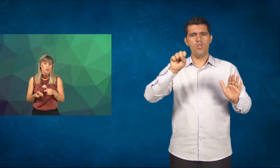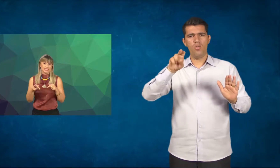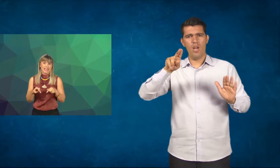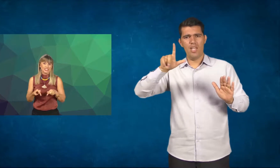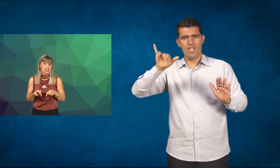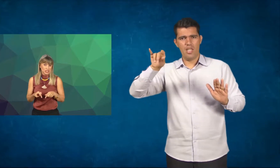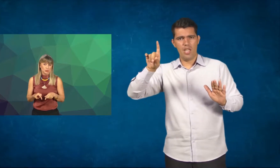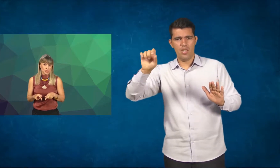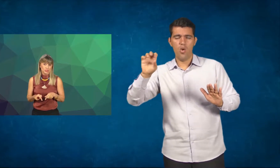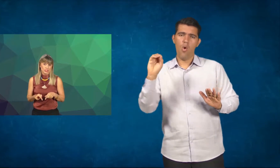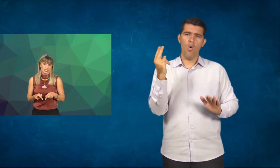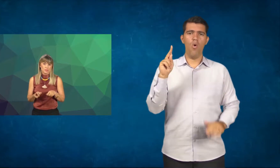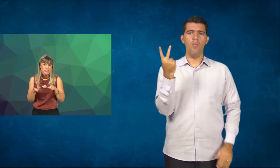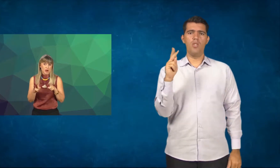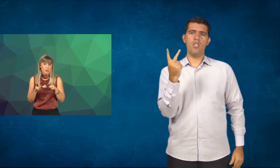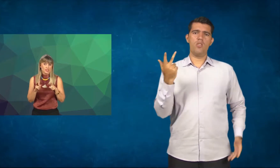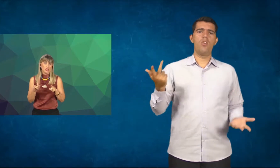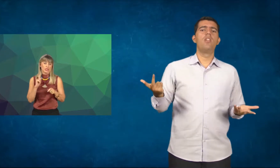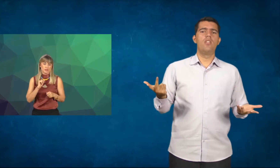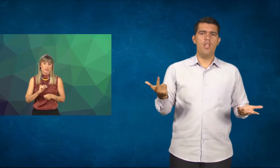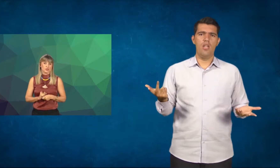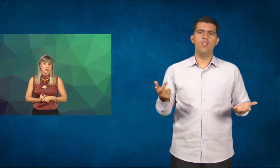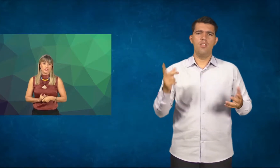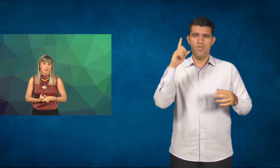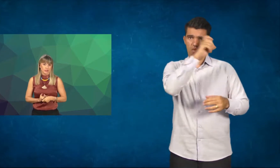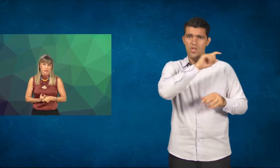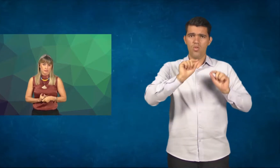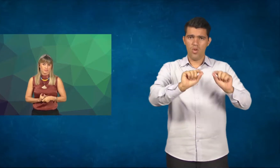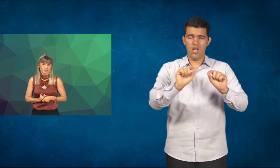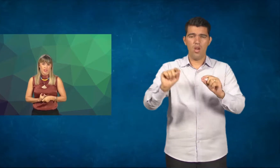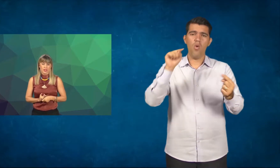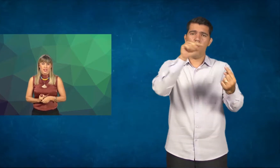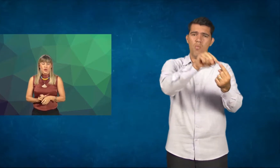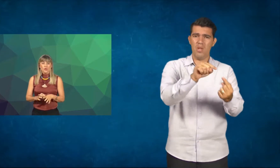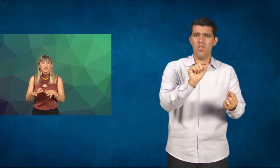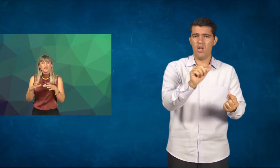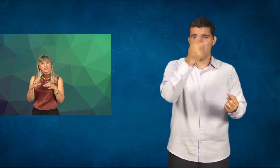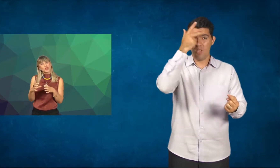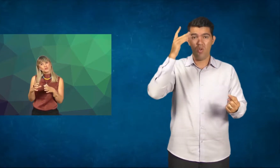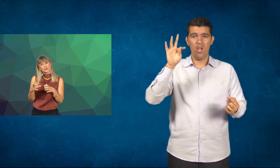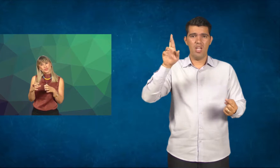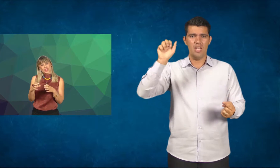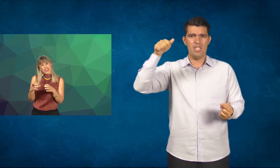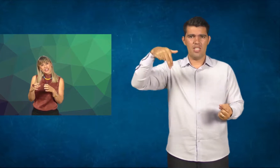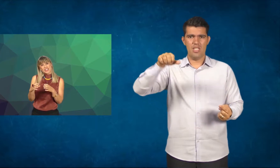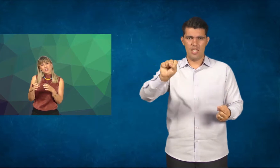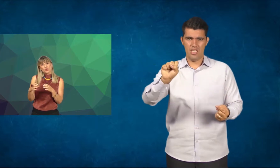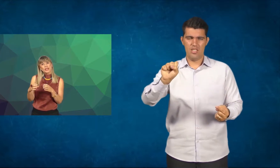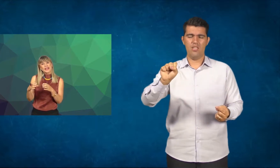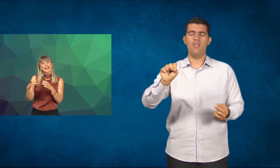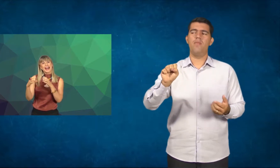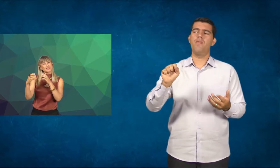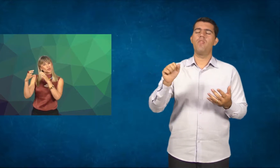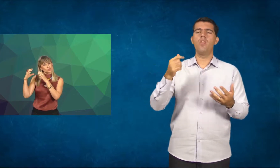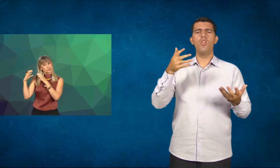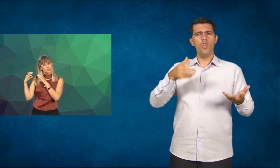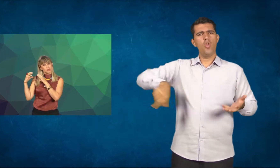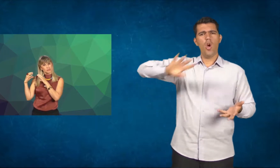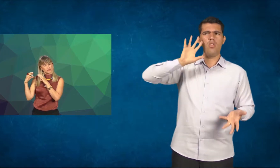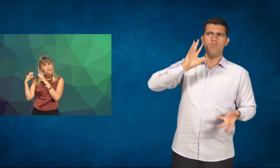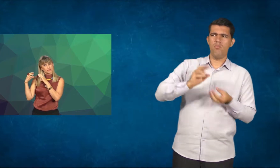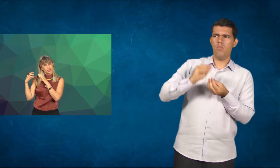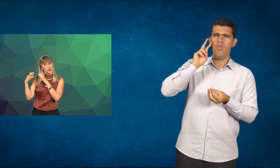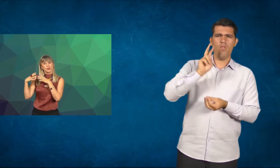da homossexualidade ainda hoje, especialmente em relação às pessoas trans. O que vemos é que o